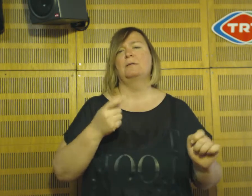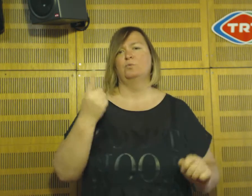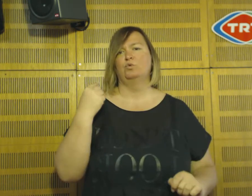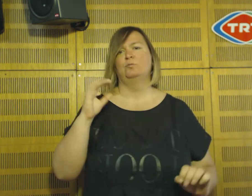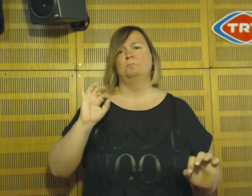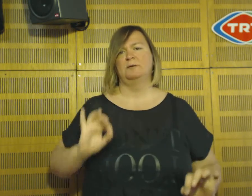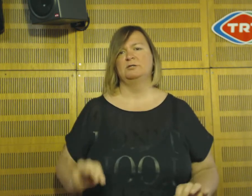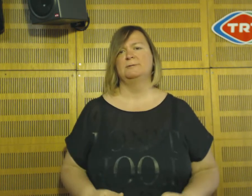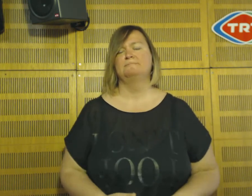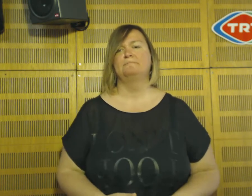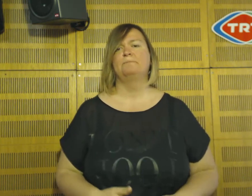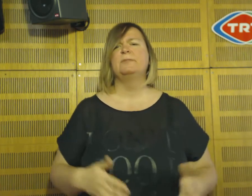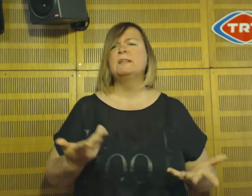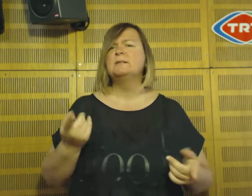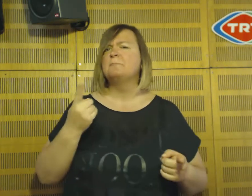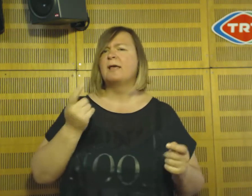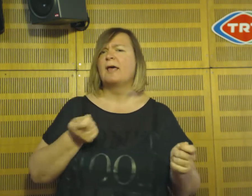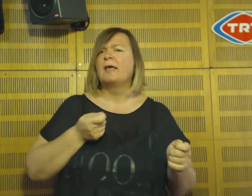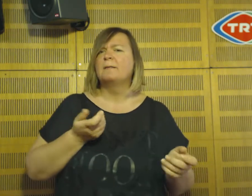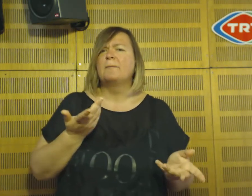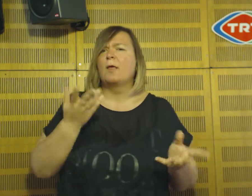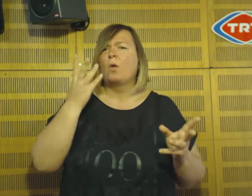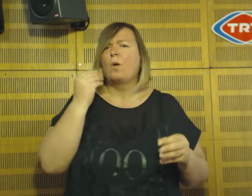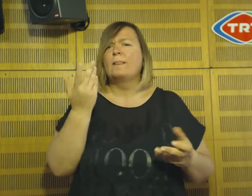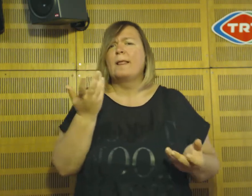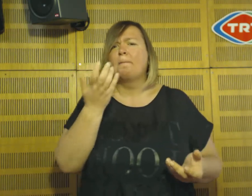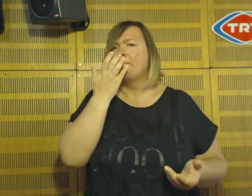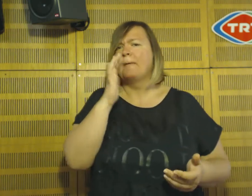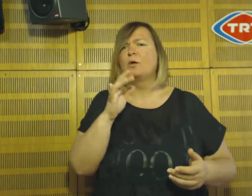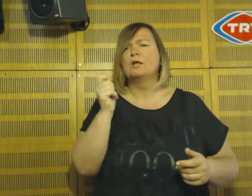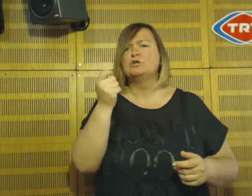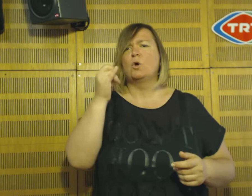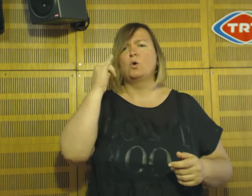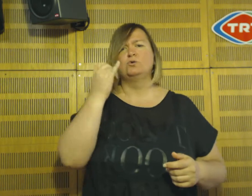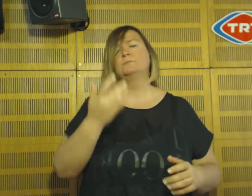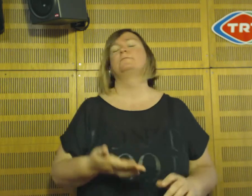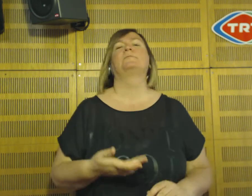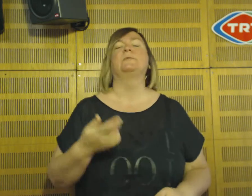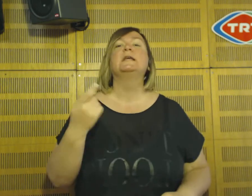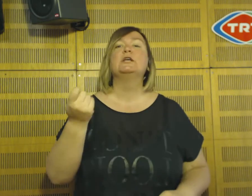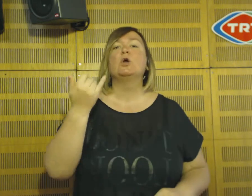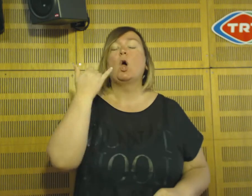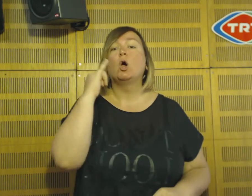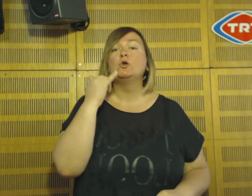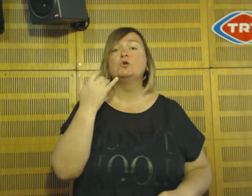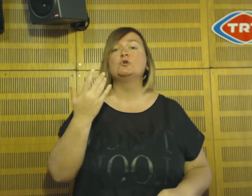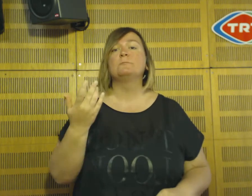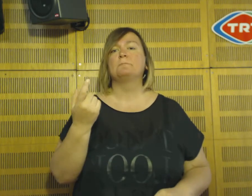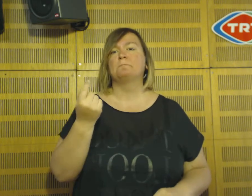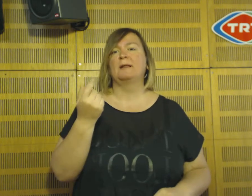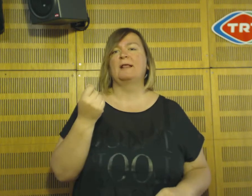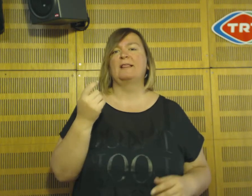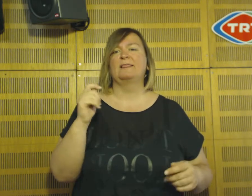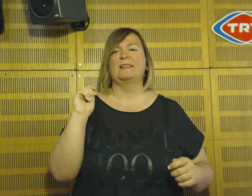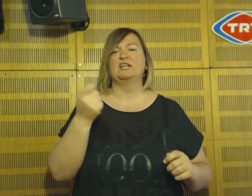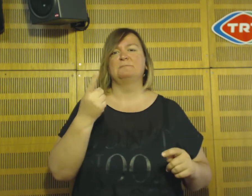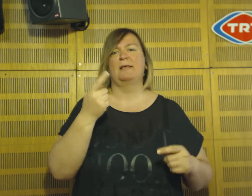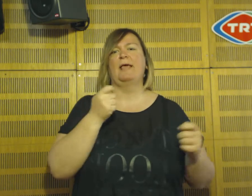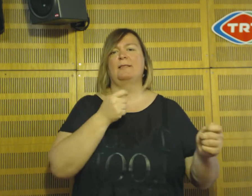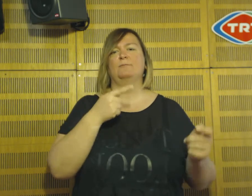başladı. Nasıl bir eğitim? Ne öğreniyor, ne bekliyor iş koçlarında? İş koçlara biraz değişik bir eğitim bu.